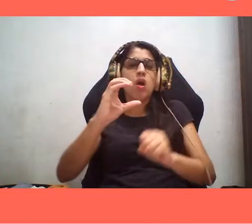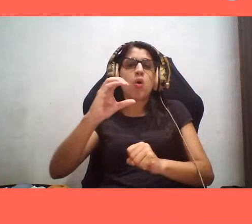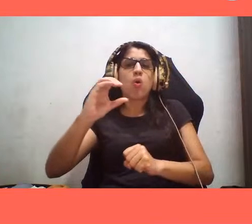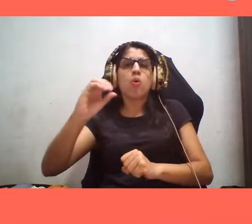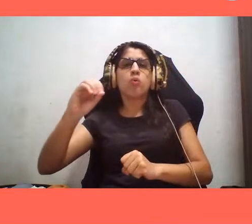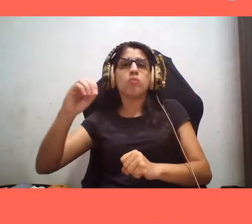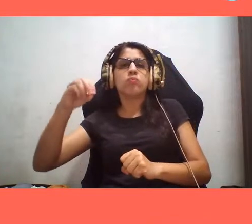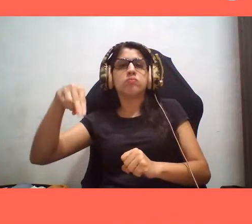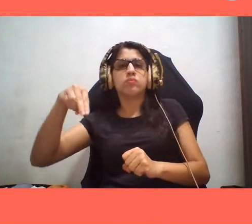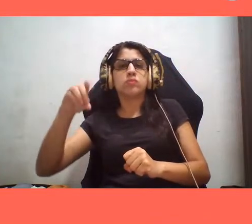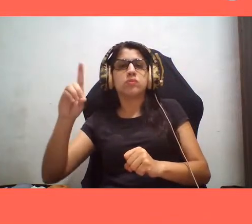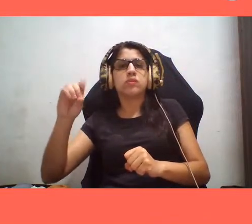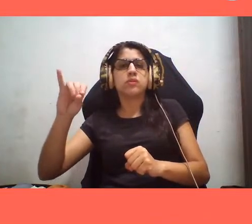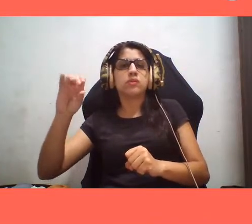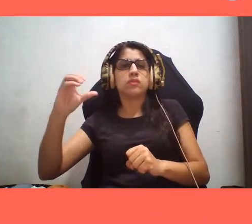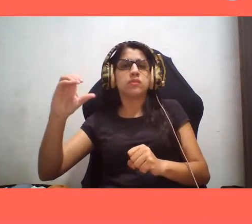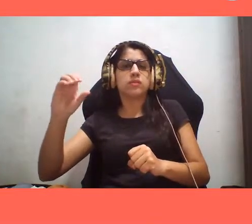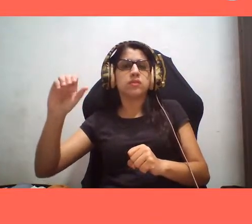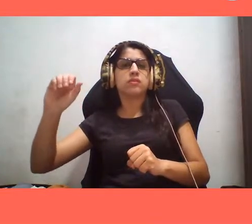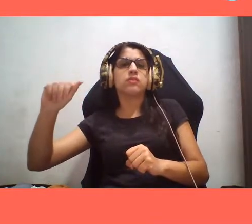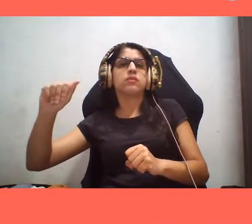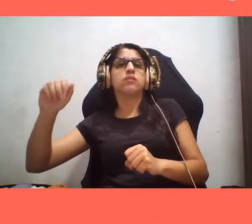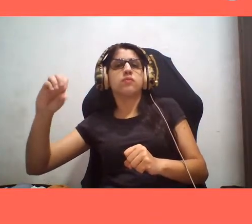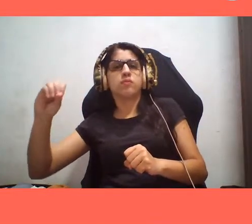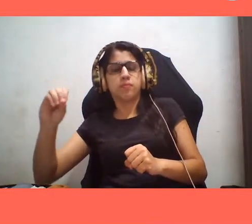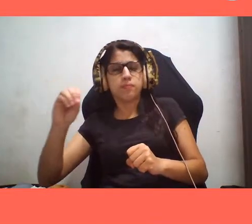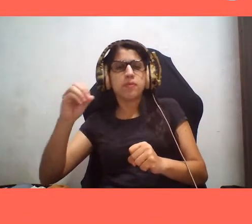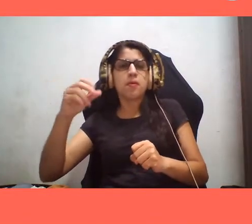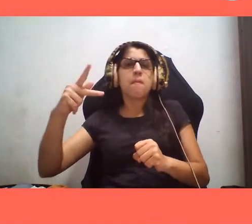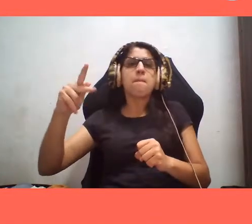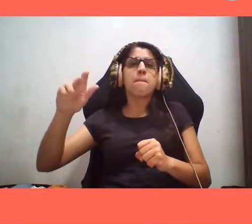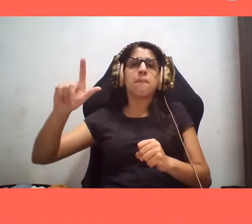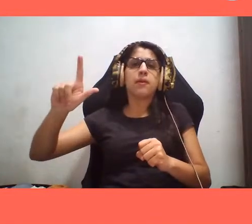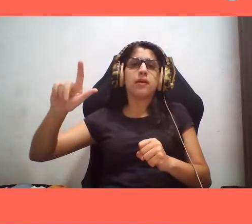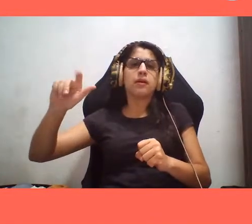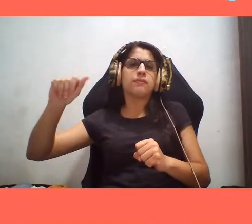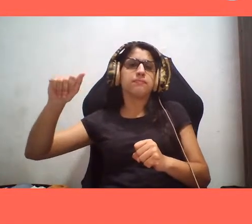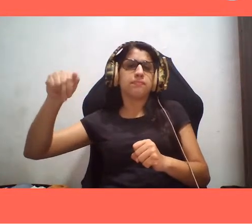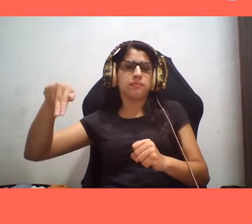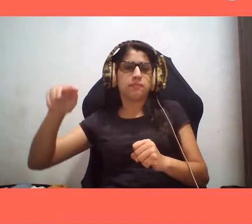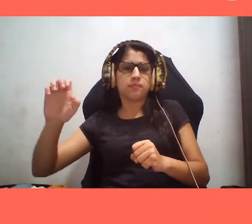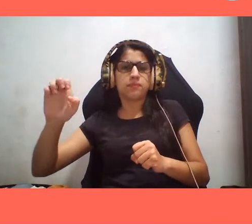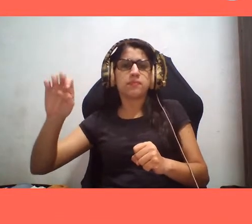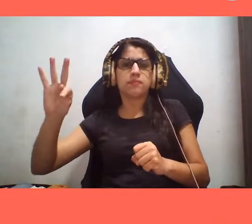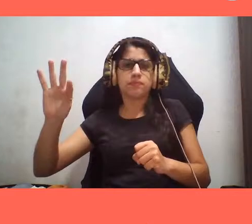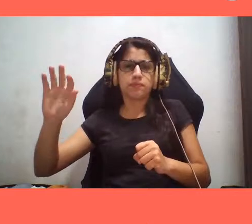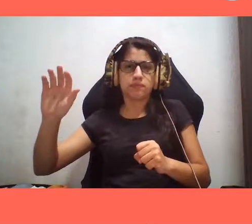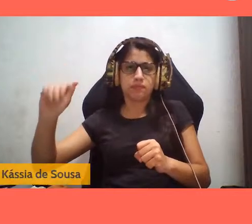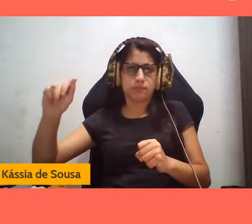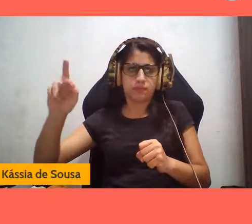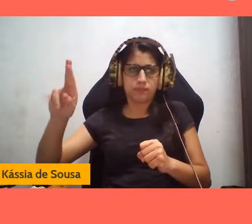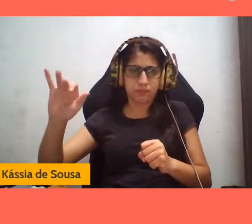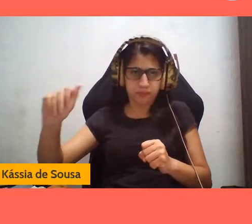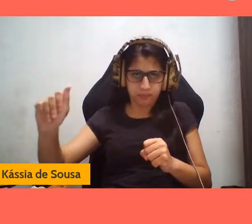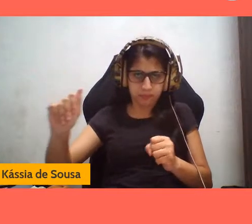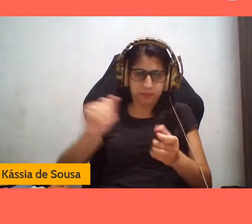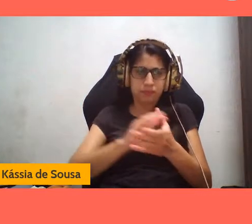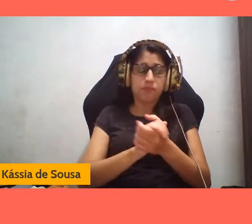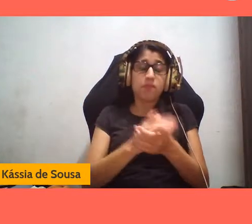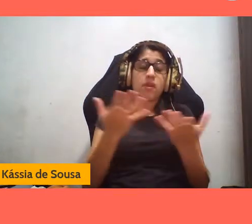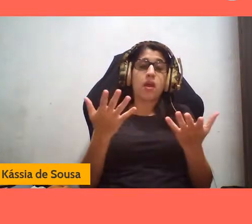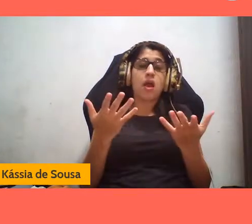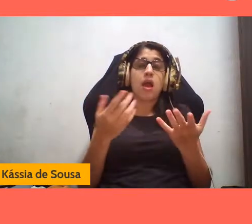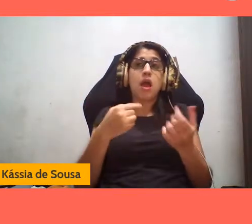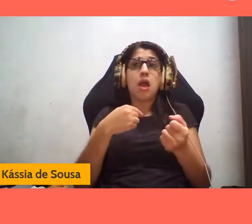Ontem, a professora Salete contou histórias, o que eu chamaria de uma